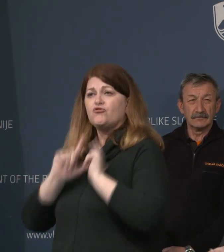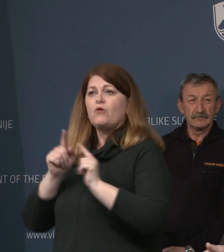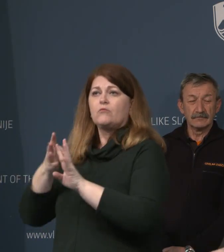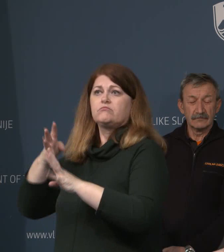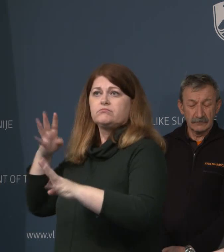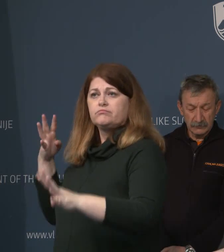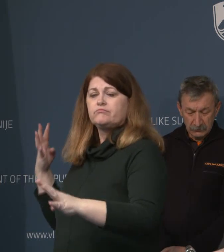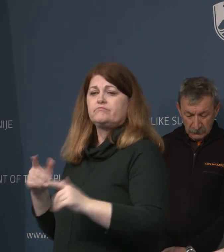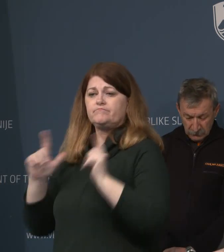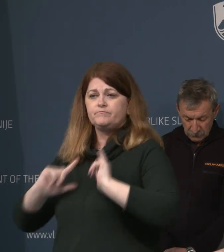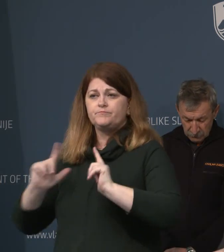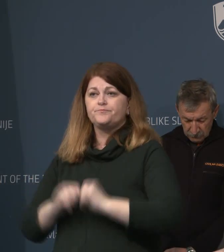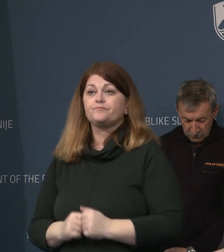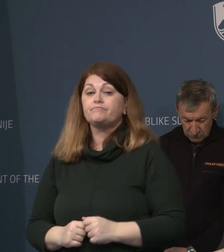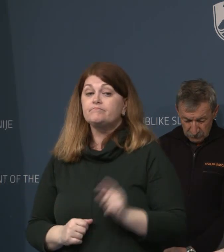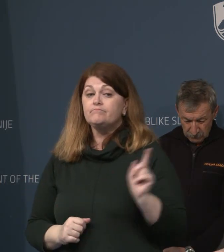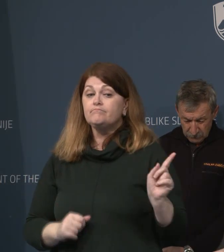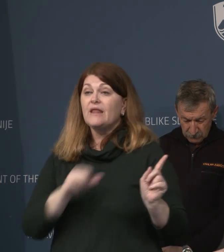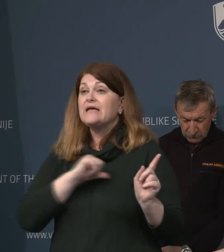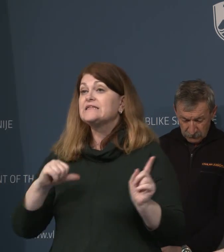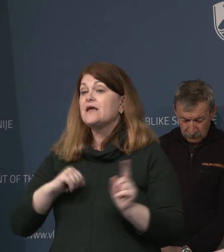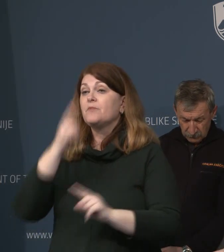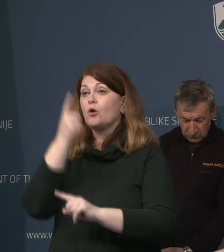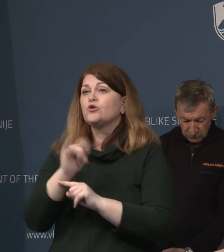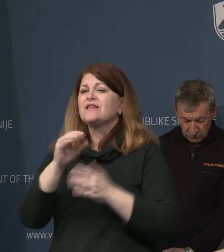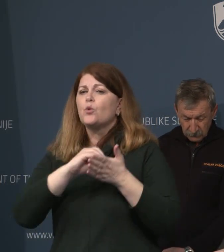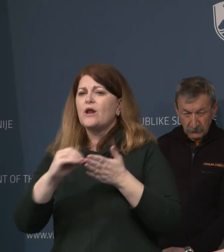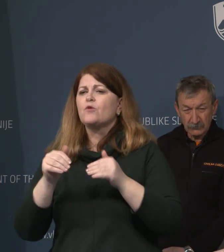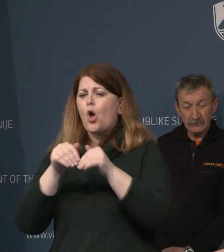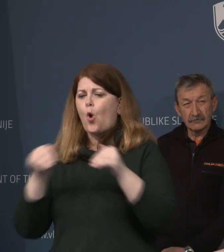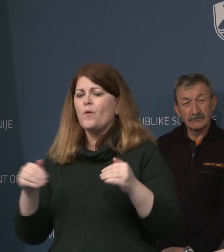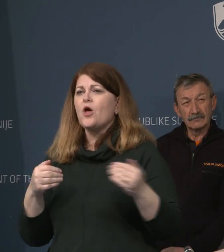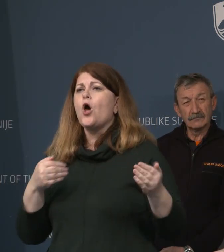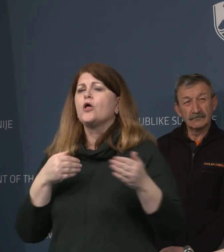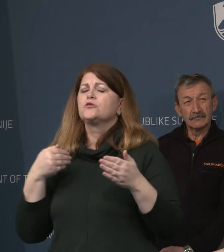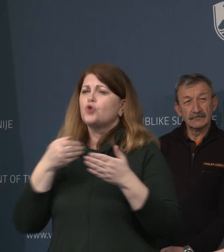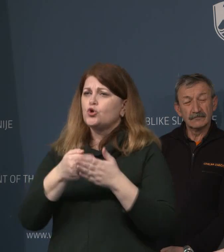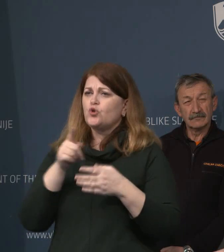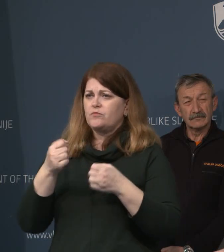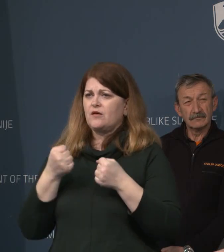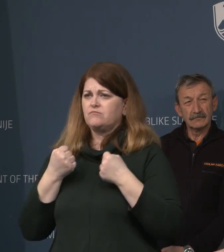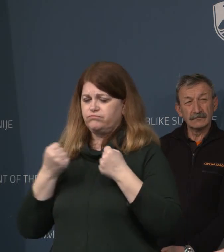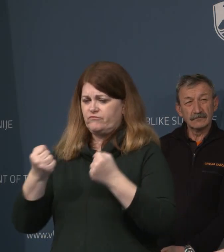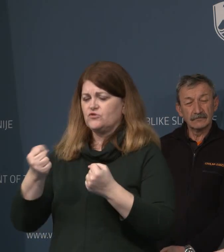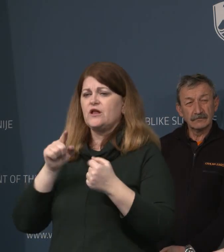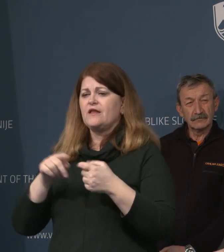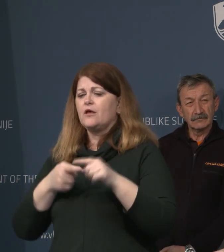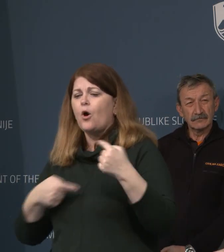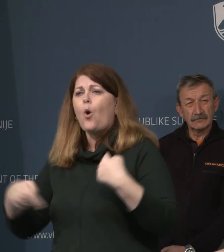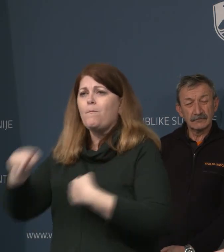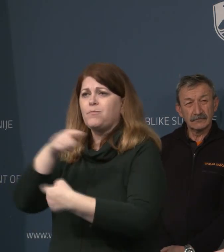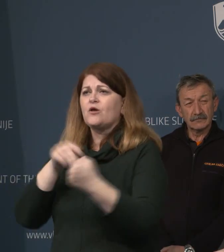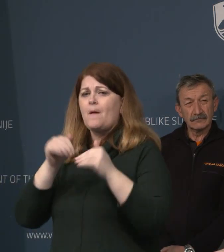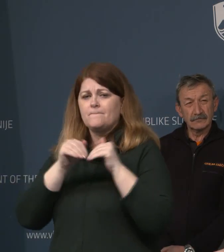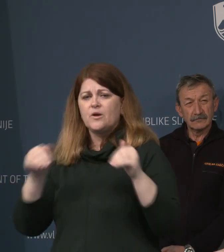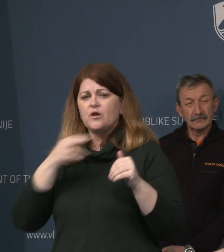čakanje. Sami smo se odločili, da z odredbo omejimo dostop teh vozil in jih v bistvu na nek način obračamo ali na